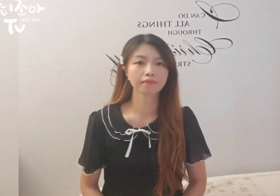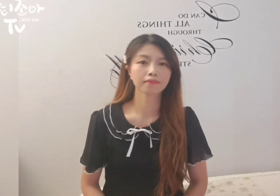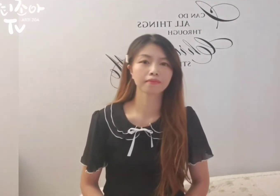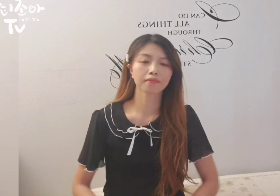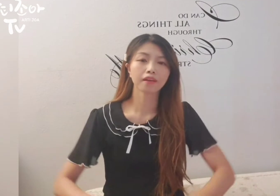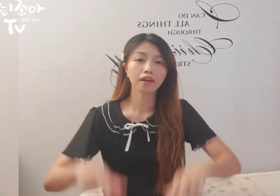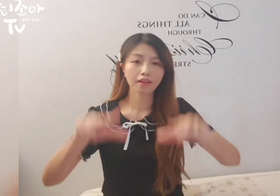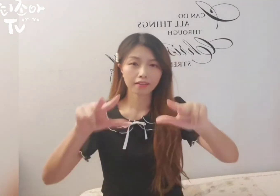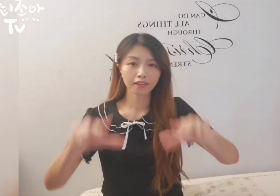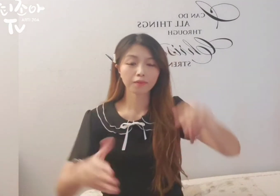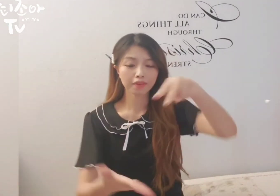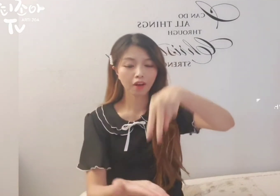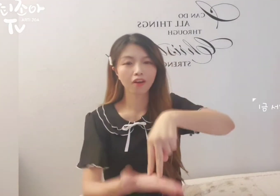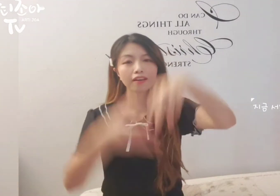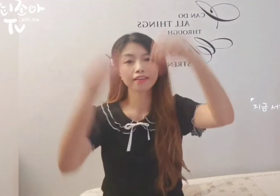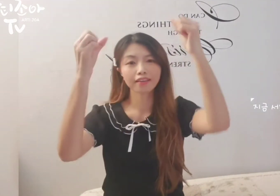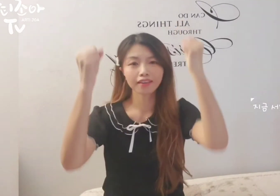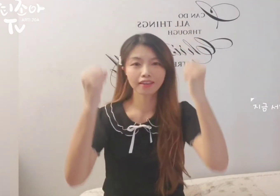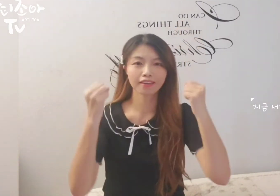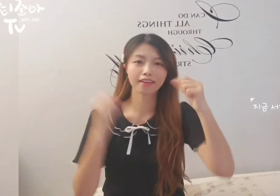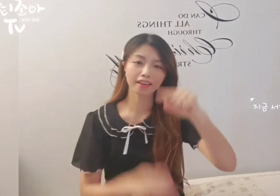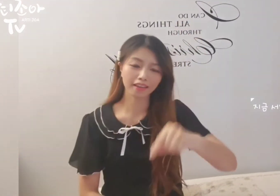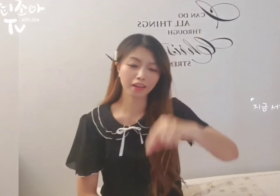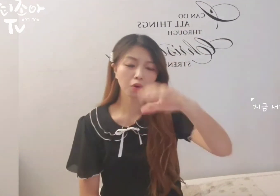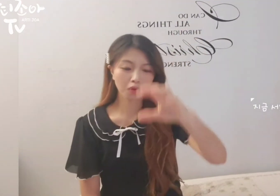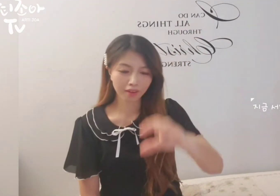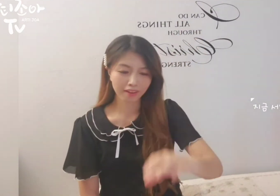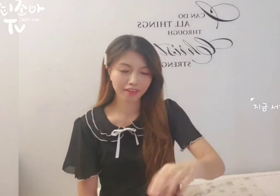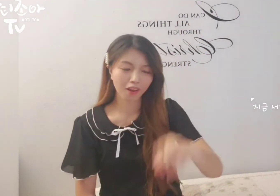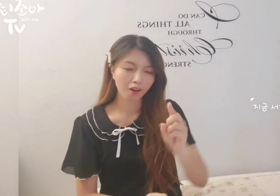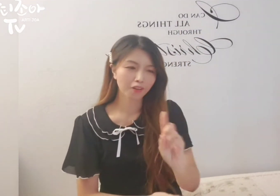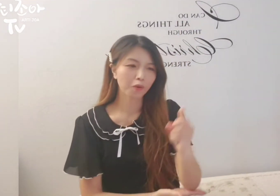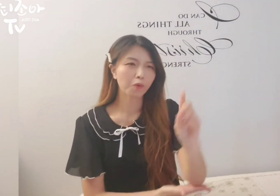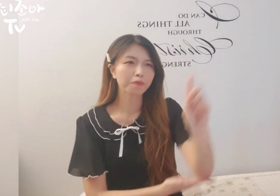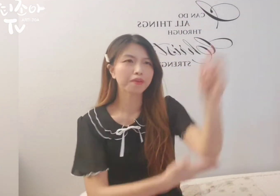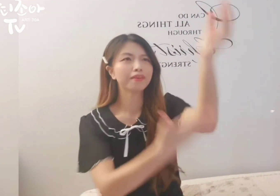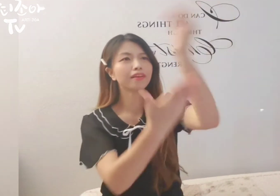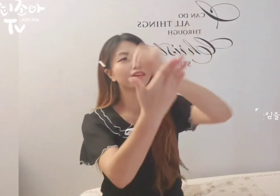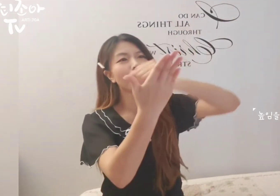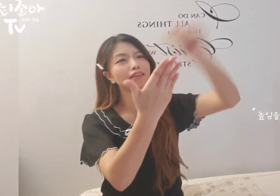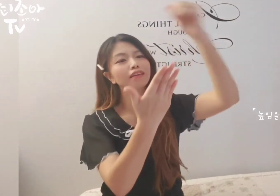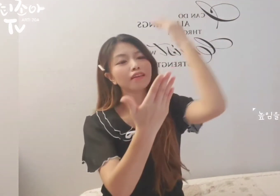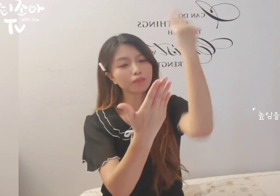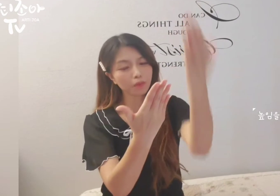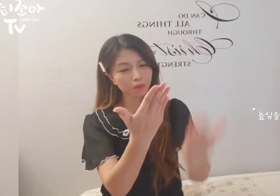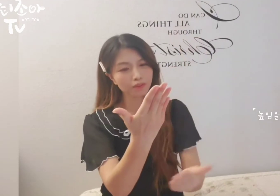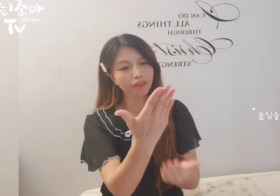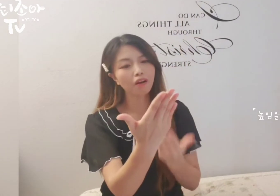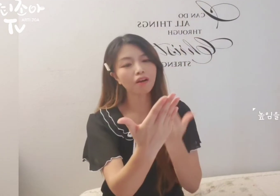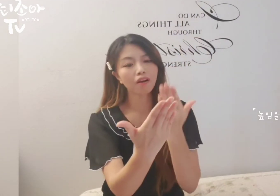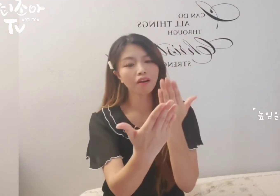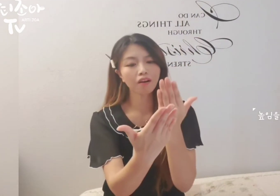지금 서있는 이곳에서 높임을 받으소서